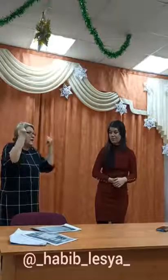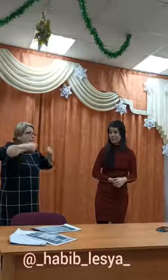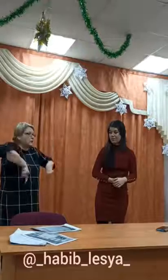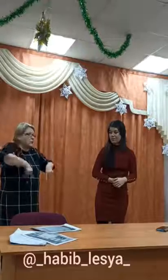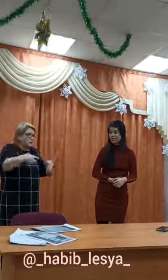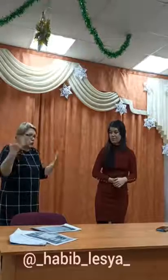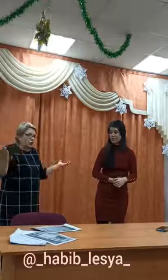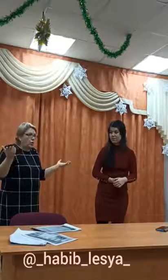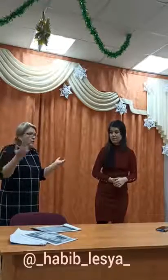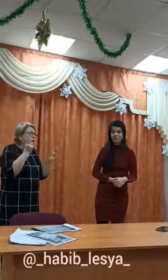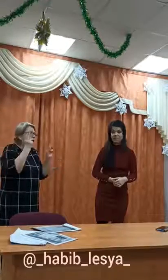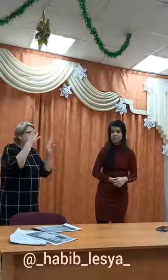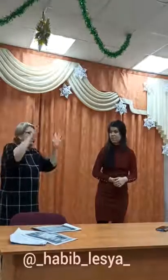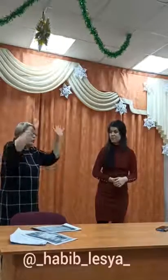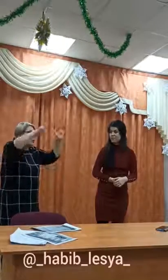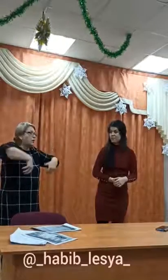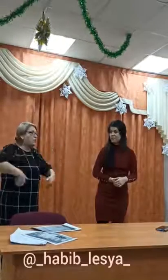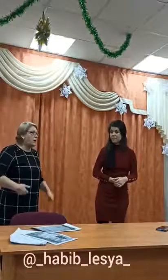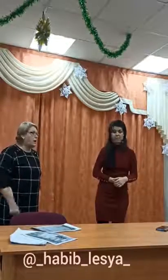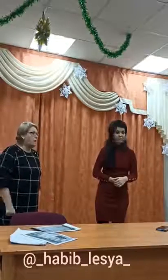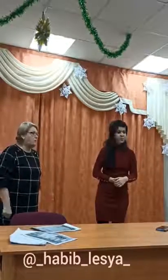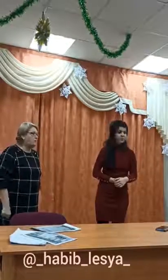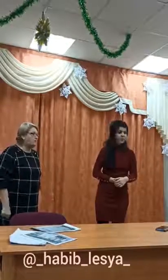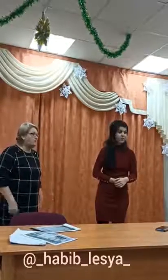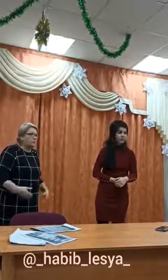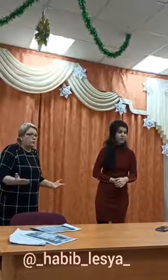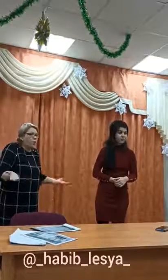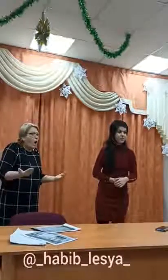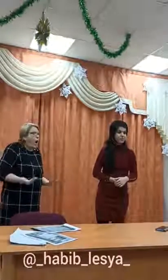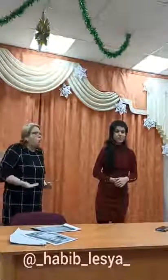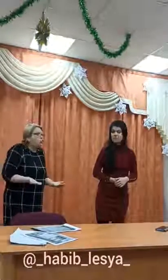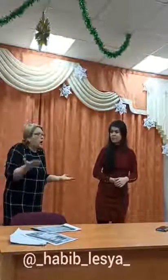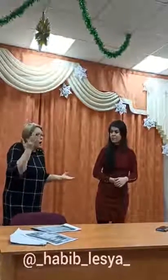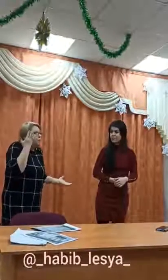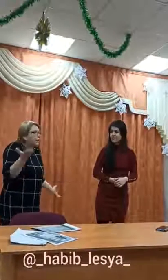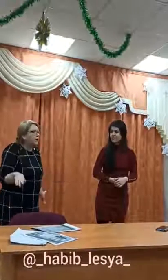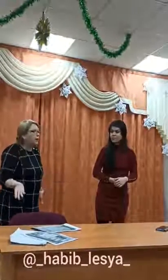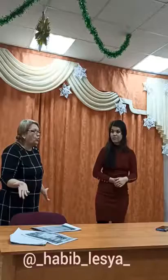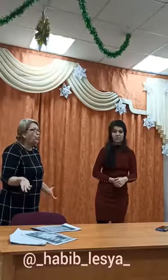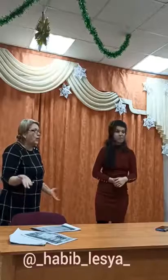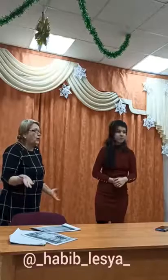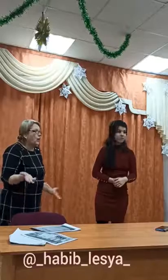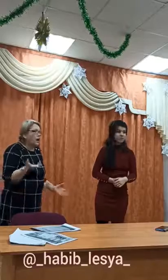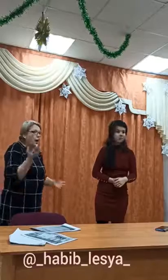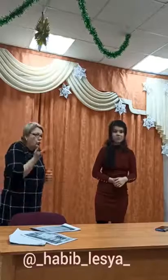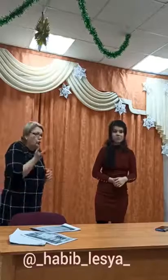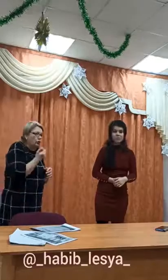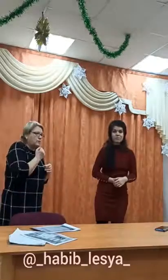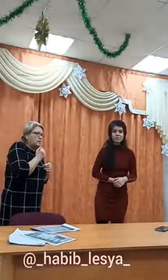Бизнес. Все. Квартиру отобрали. Все, а куда опять? Куда? Папа!